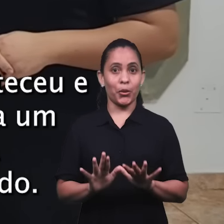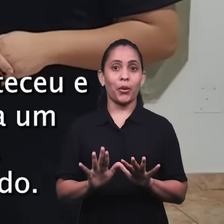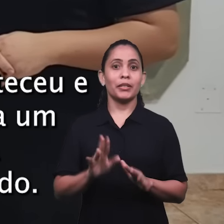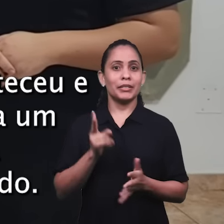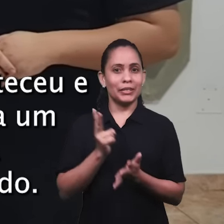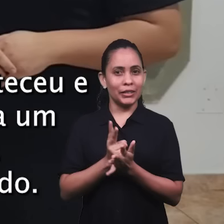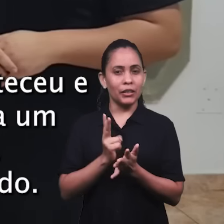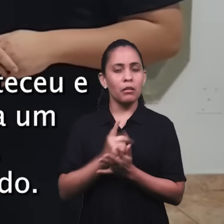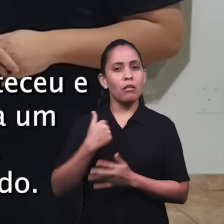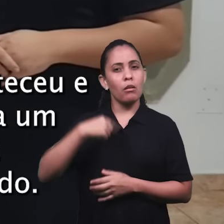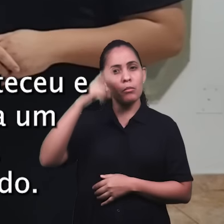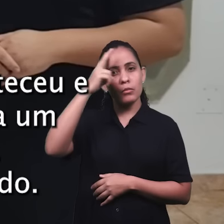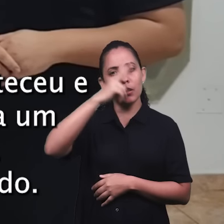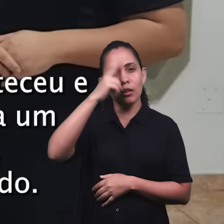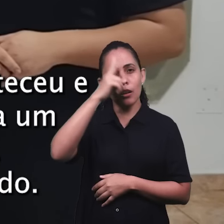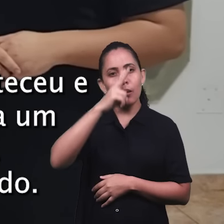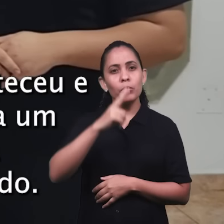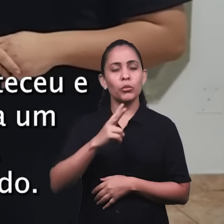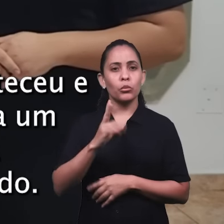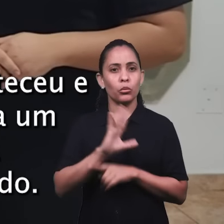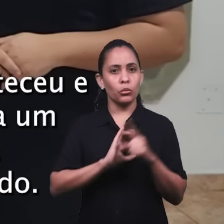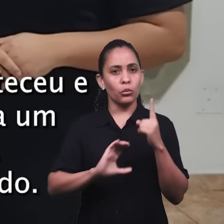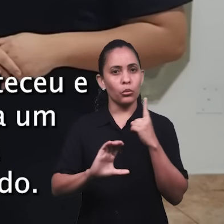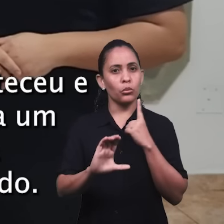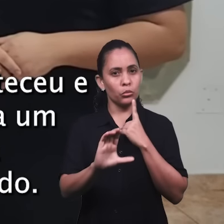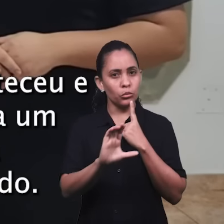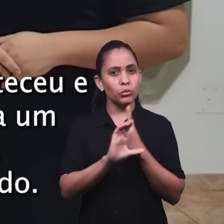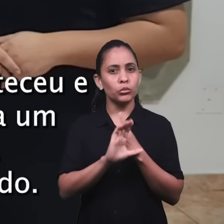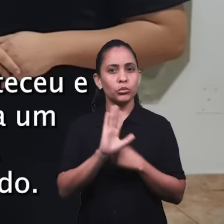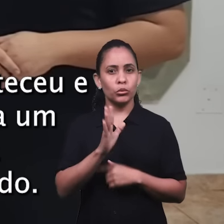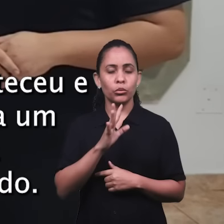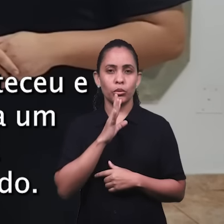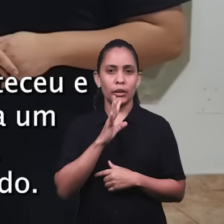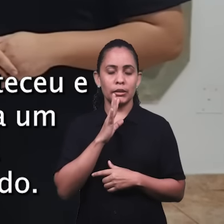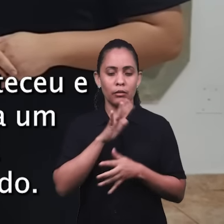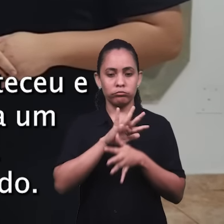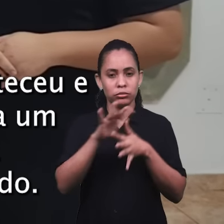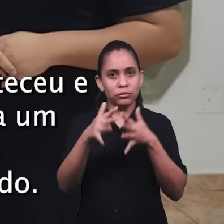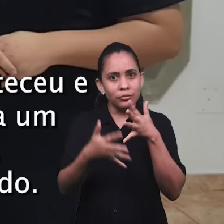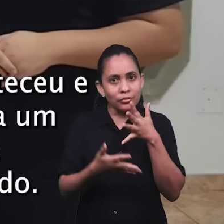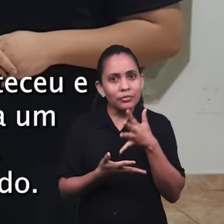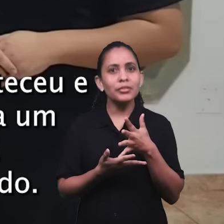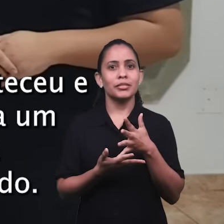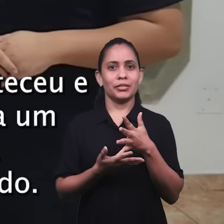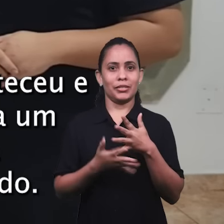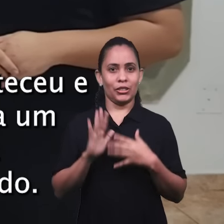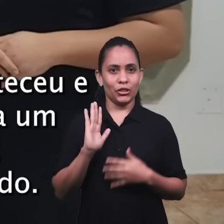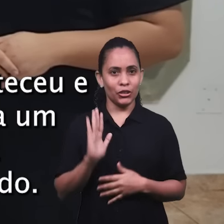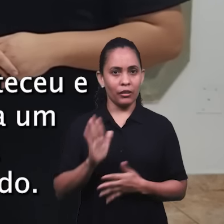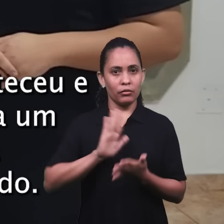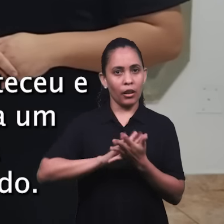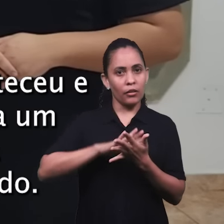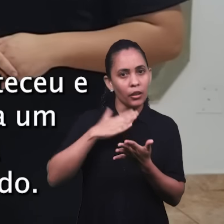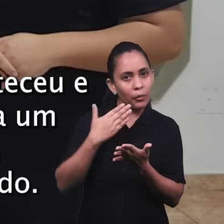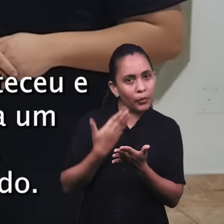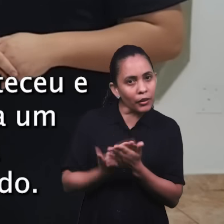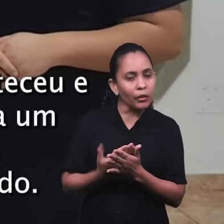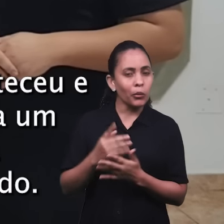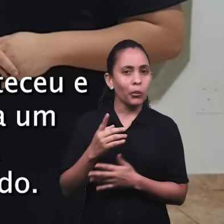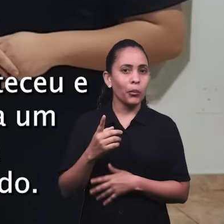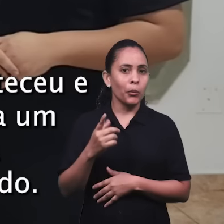y yo le pregunté qué había pasado y ella me dijo que vio una luz al lado mío y y que parecía que era